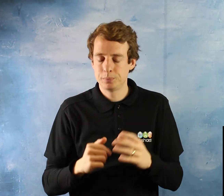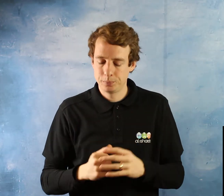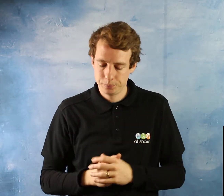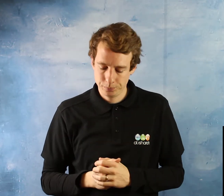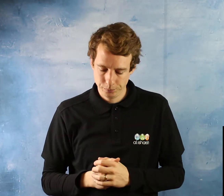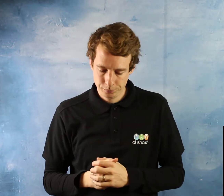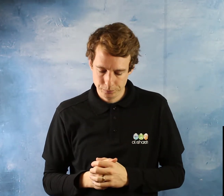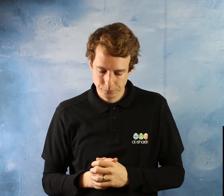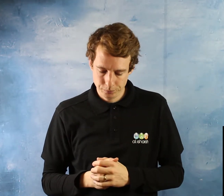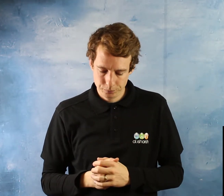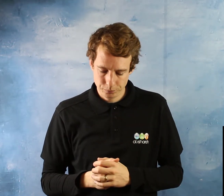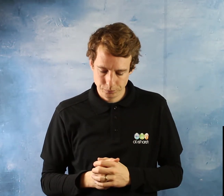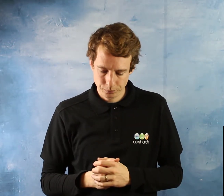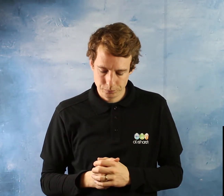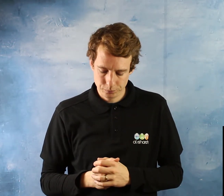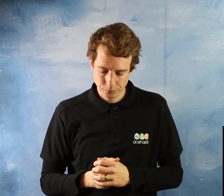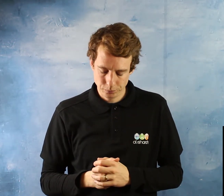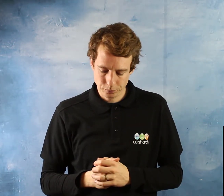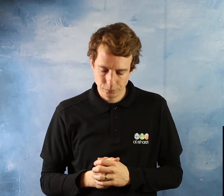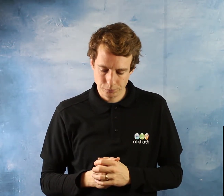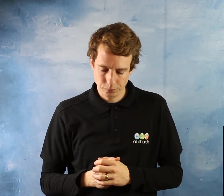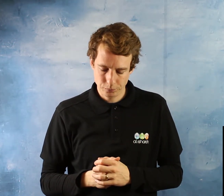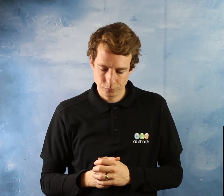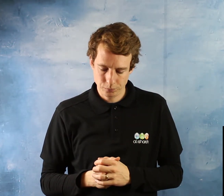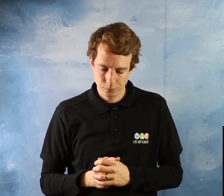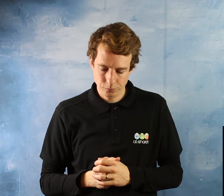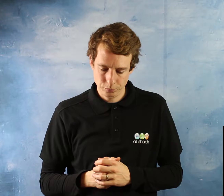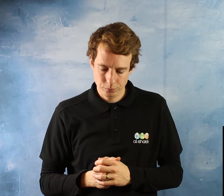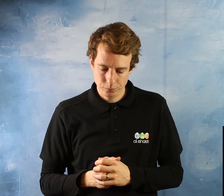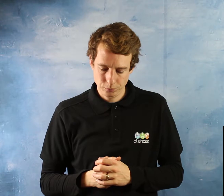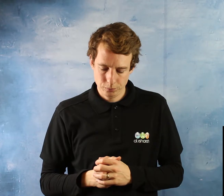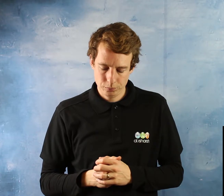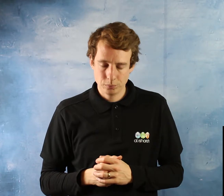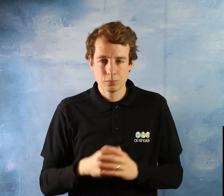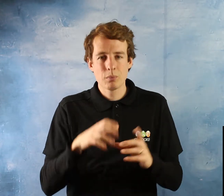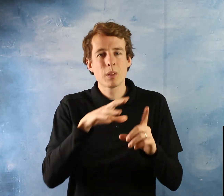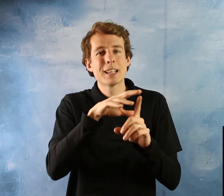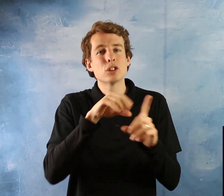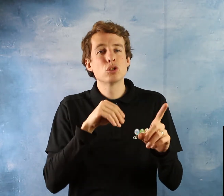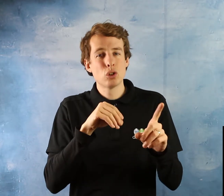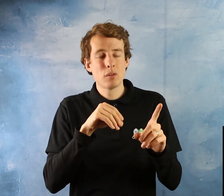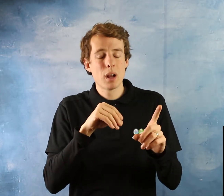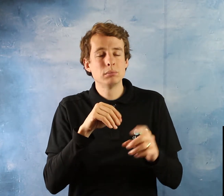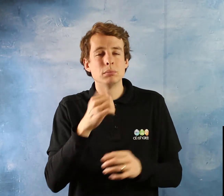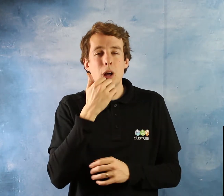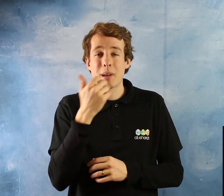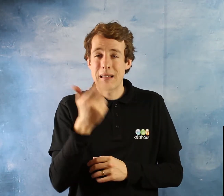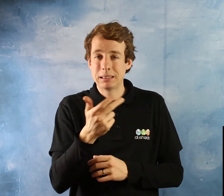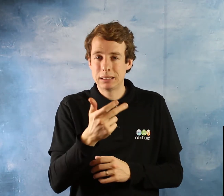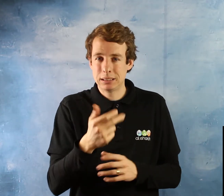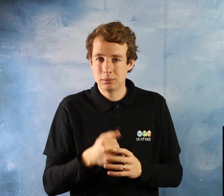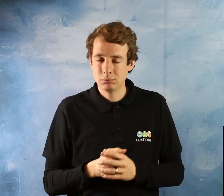إِنَّ اللَّهَ لَا يُحِبُّ كُلَّ مُخْتَالٍ فَخُورٍ. In Surah Luqman, ayah number 18, and do not turn your